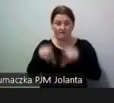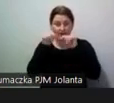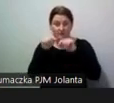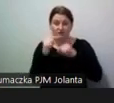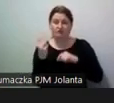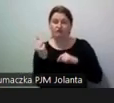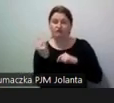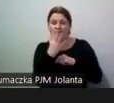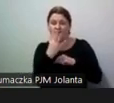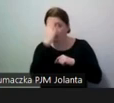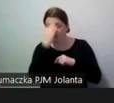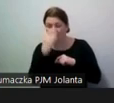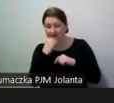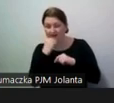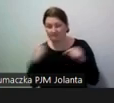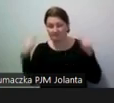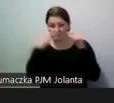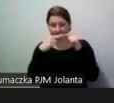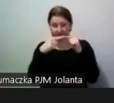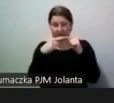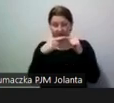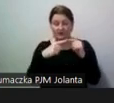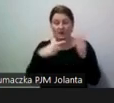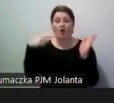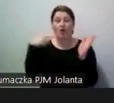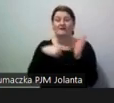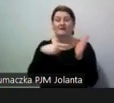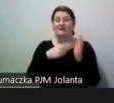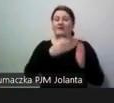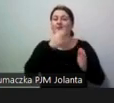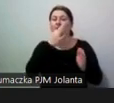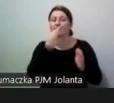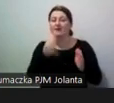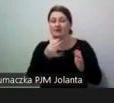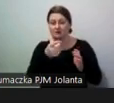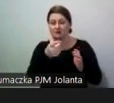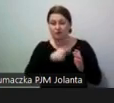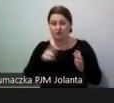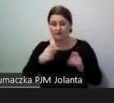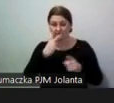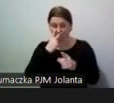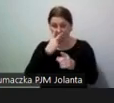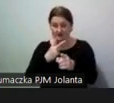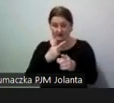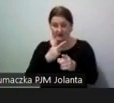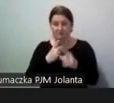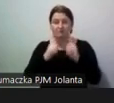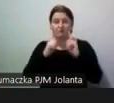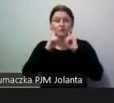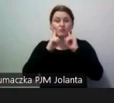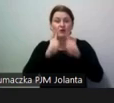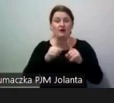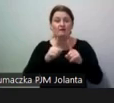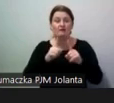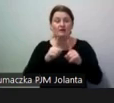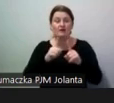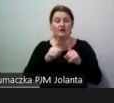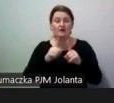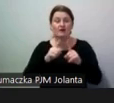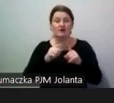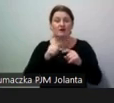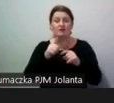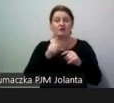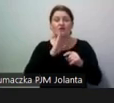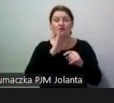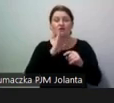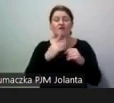czterech obrazków. Natomiast ostatni typ pytania, który tutaj jest widoczny, to tak naprawdę praca na